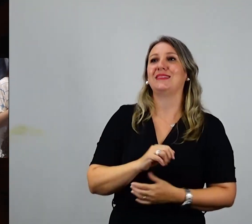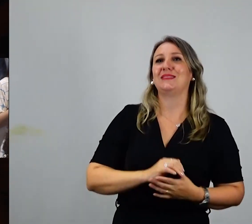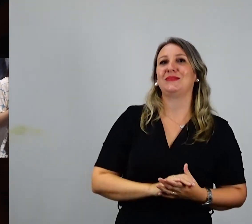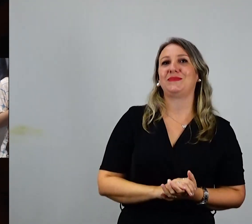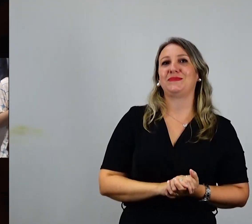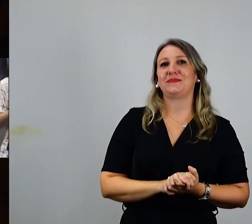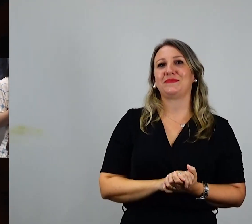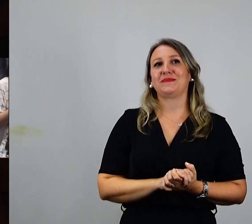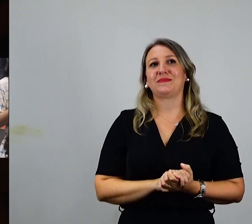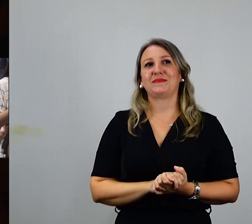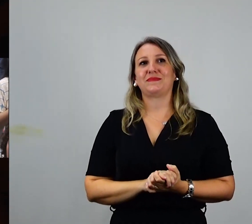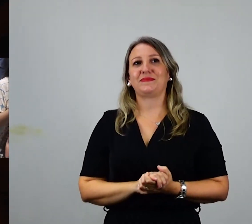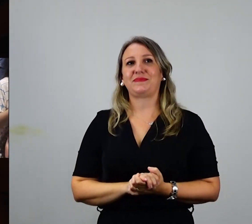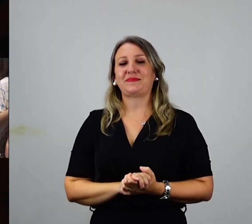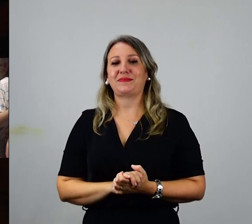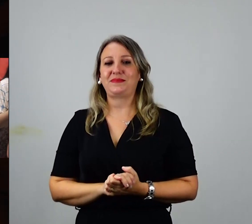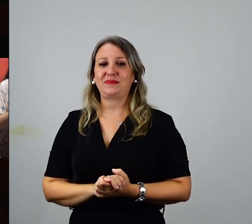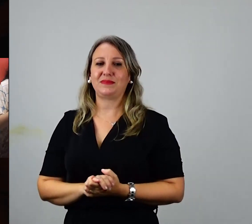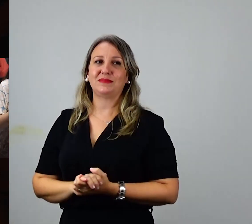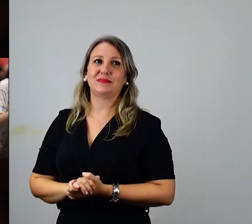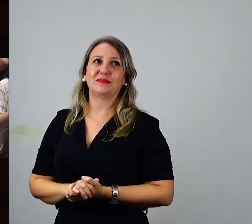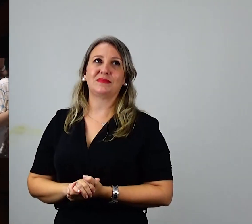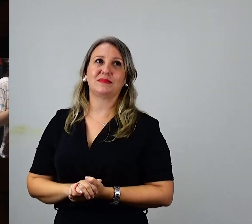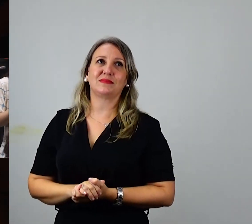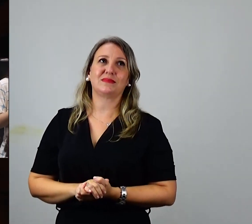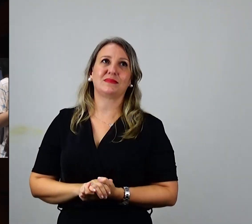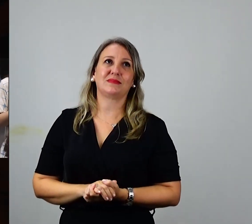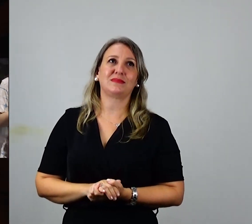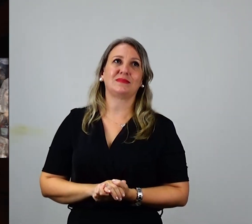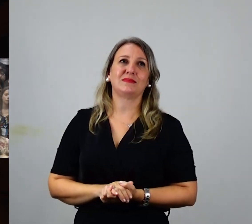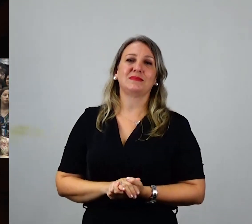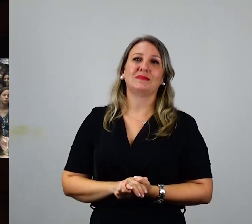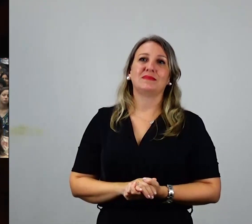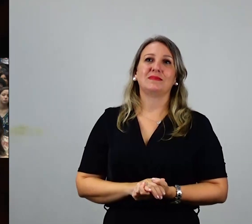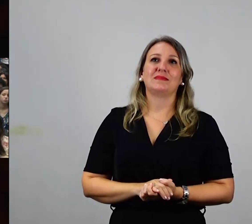Então só as irmãs cantarem agora e os irmãos orem essas palavras.